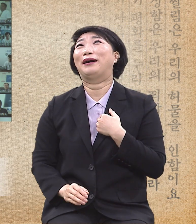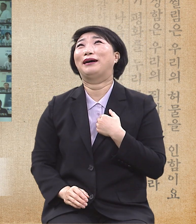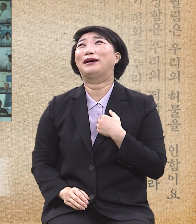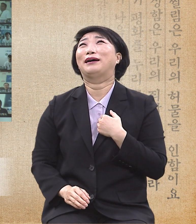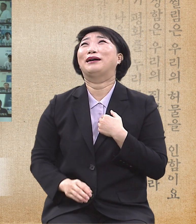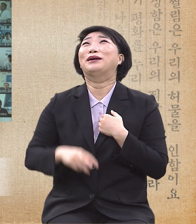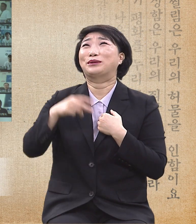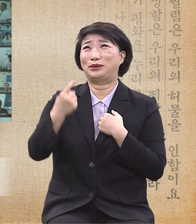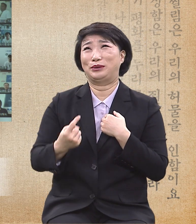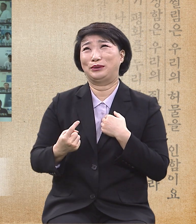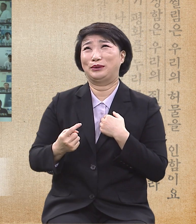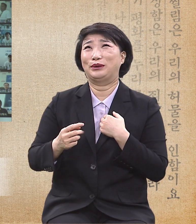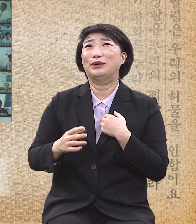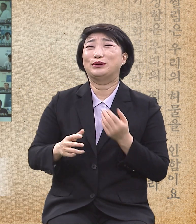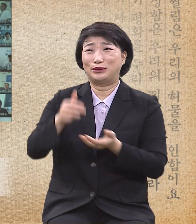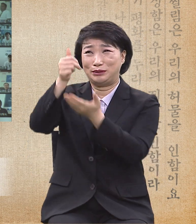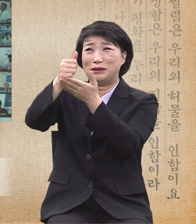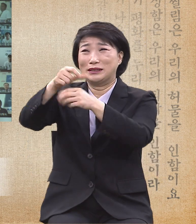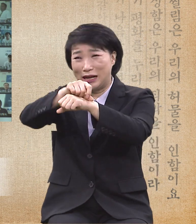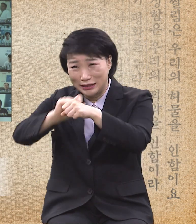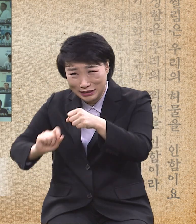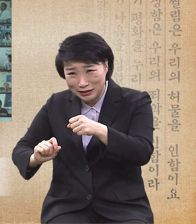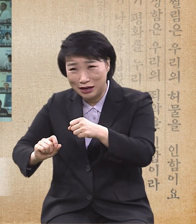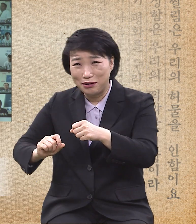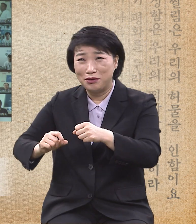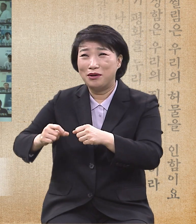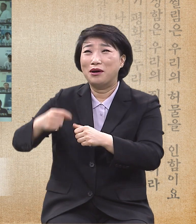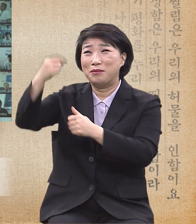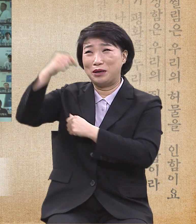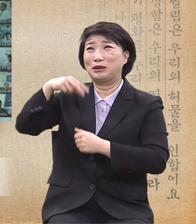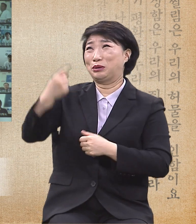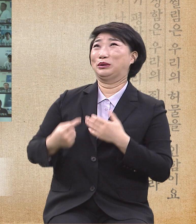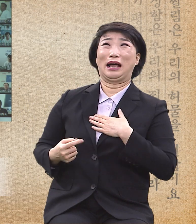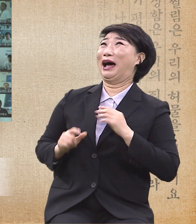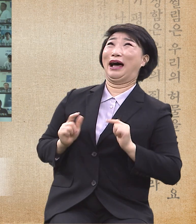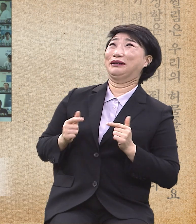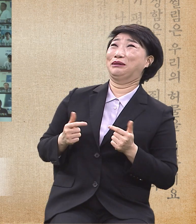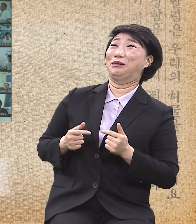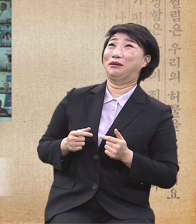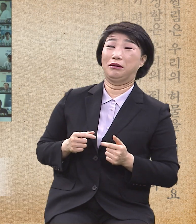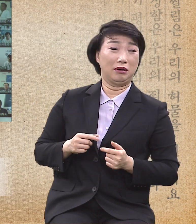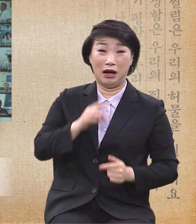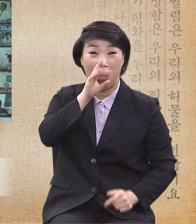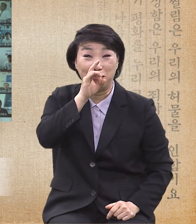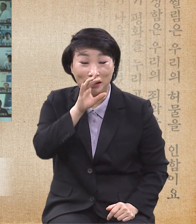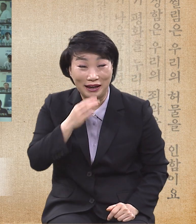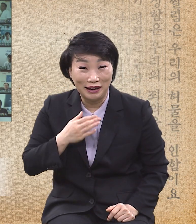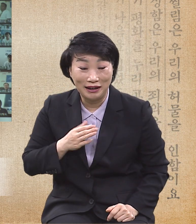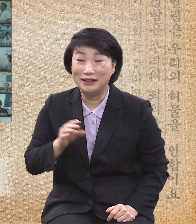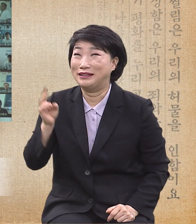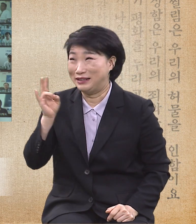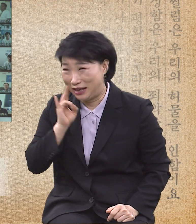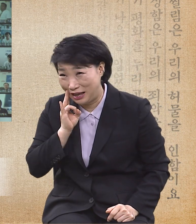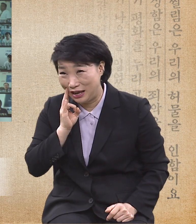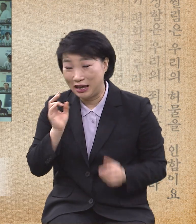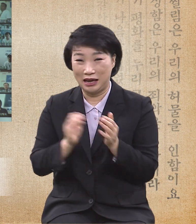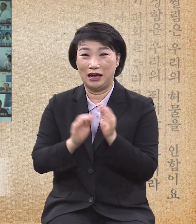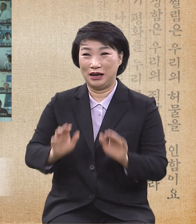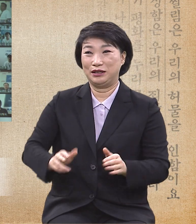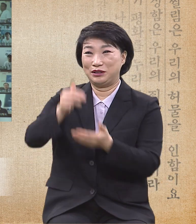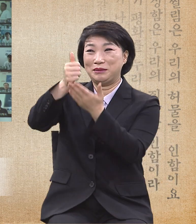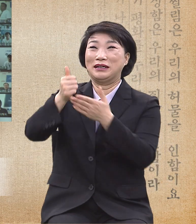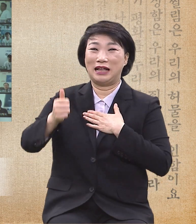나도 주께서 살을 찢어내라 한들 아니올 수 있으며 피를 쏟아내라